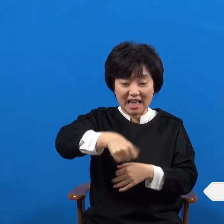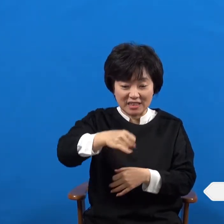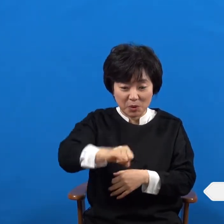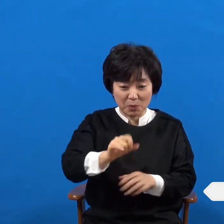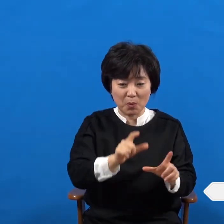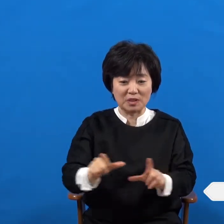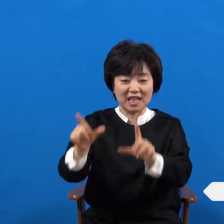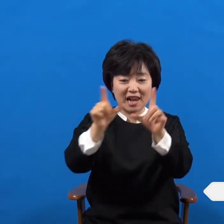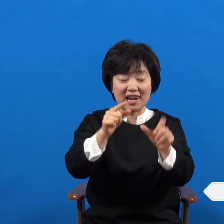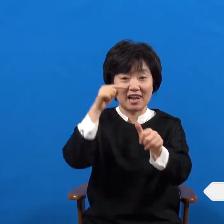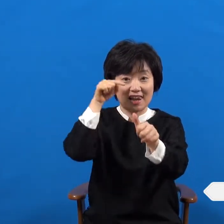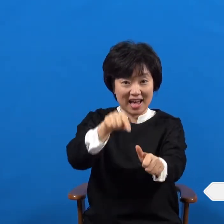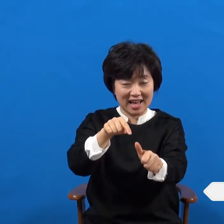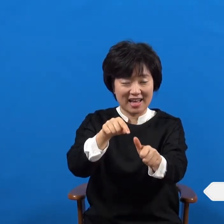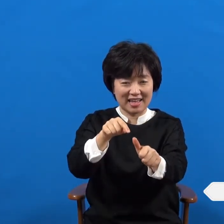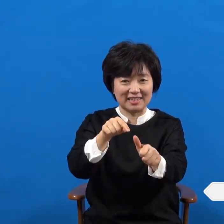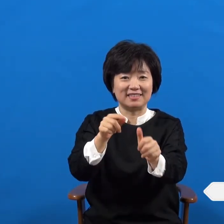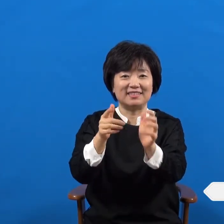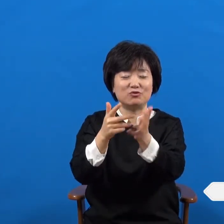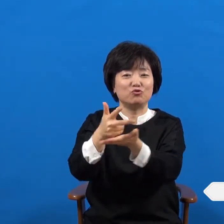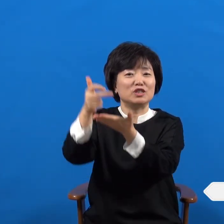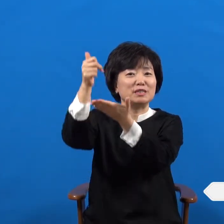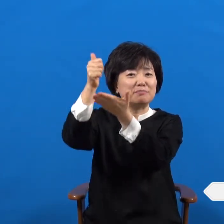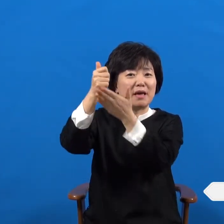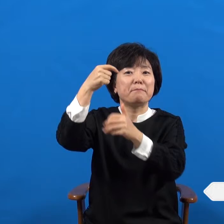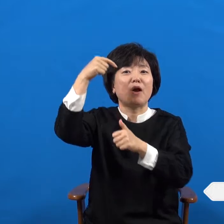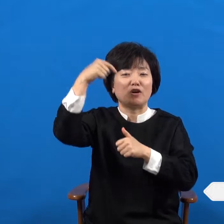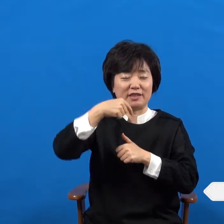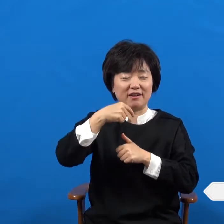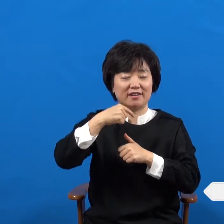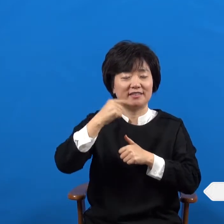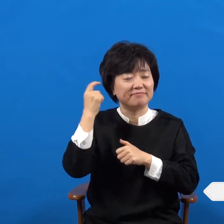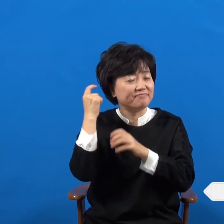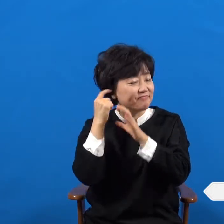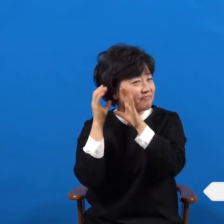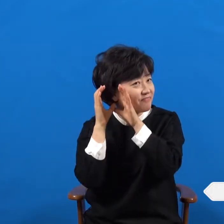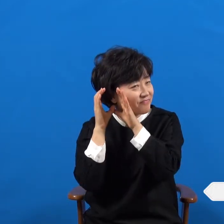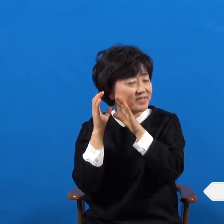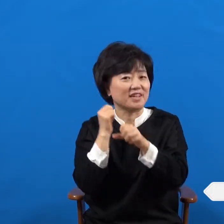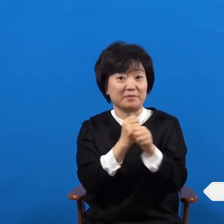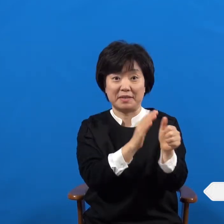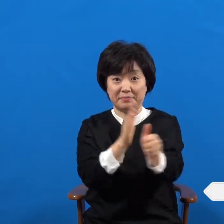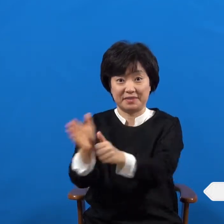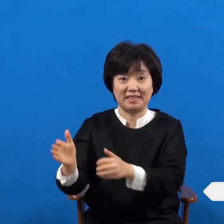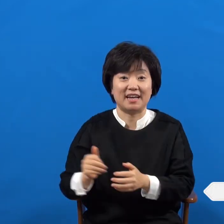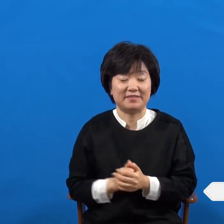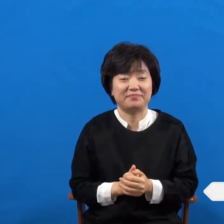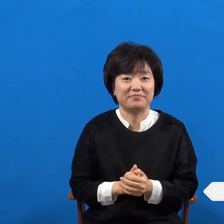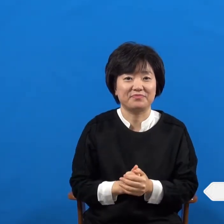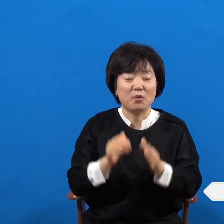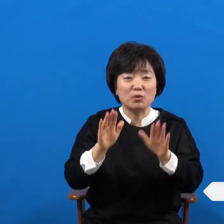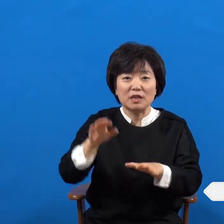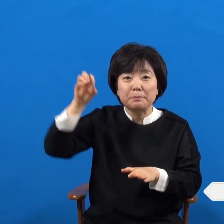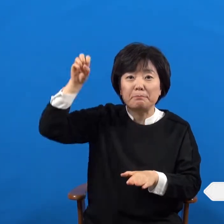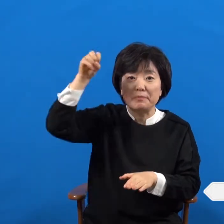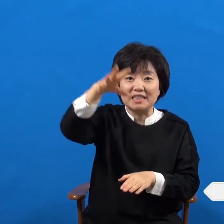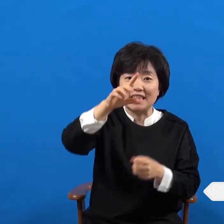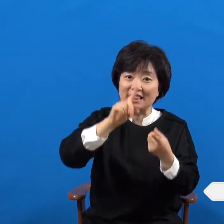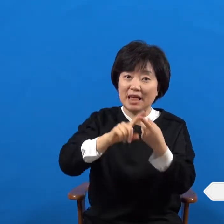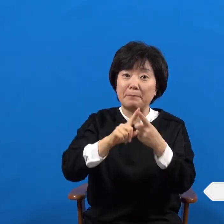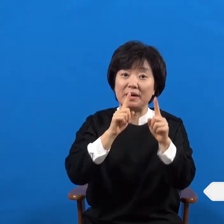살라고 말씀하시는 주님의 명령을 듣기를 원합니다. 오늘 빛에 관한 말씀을 나누기